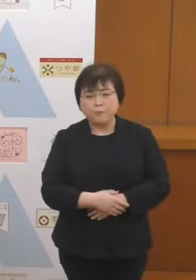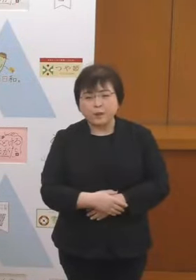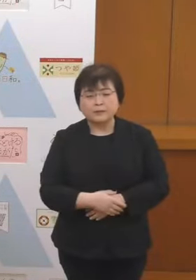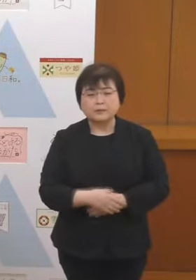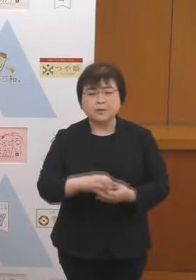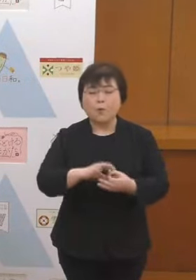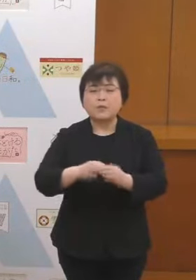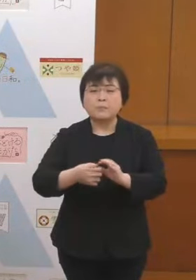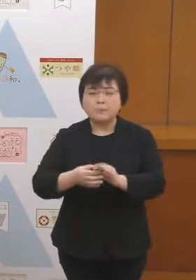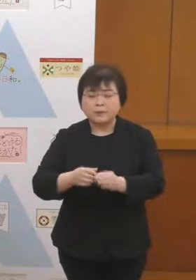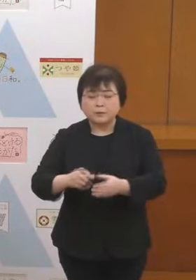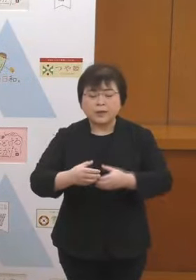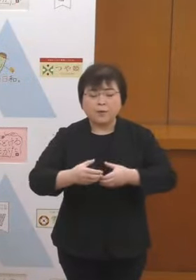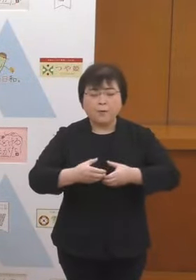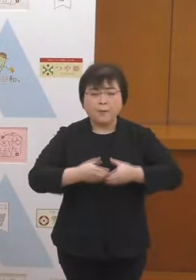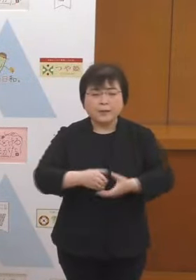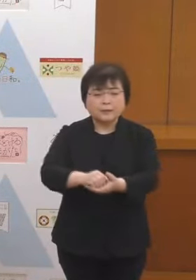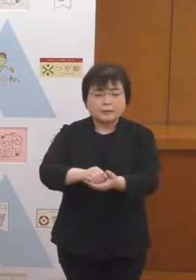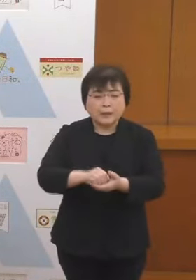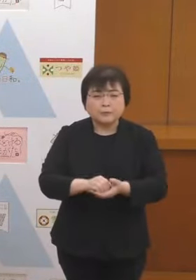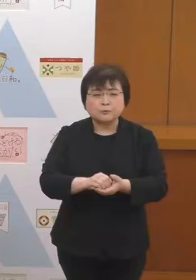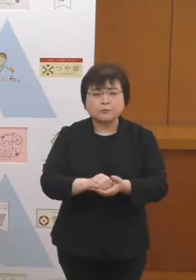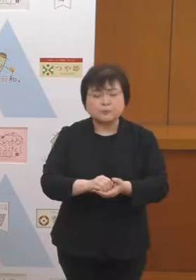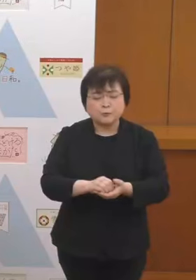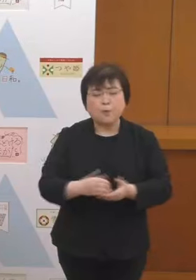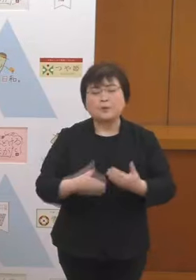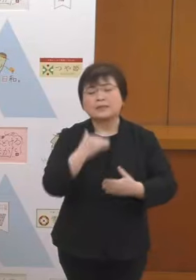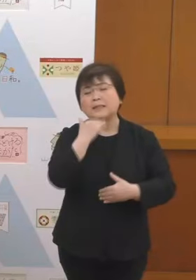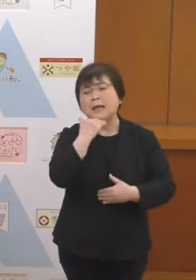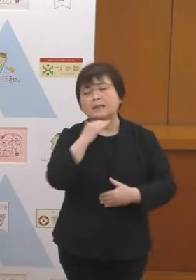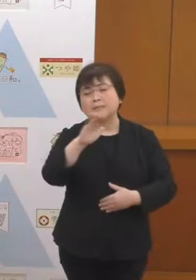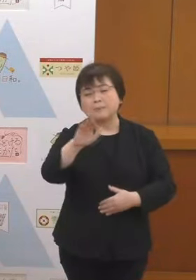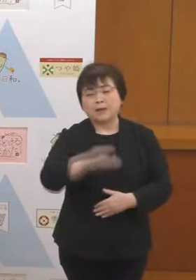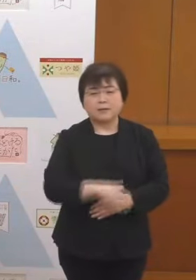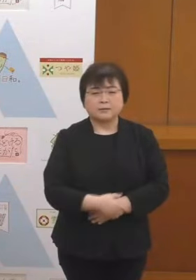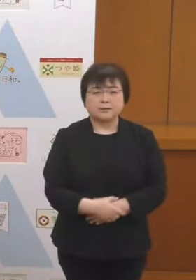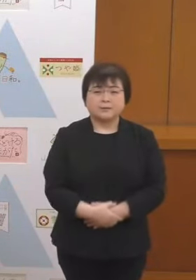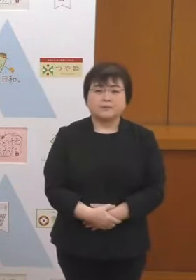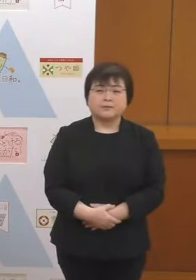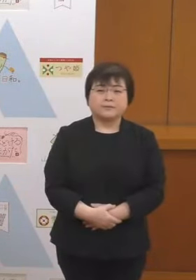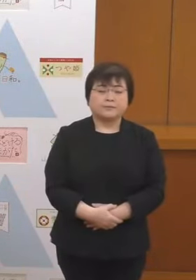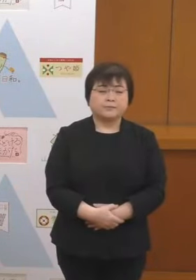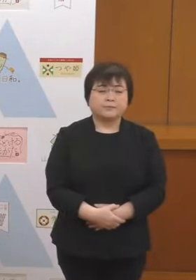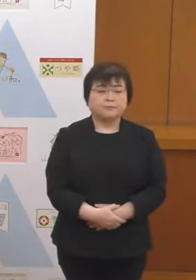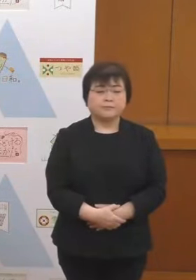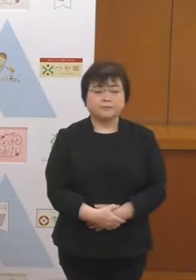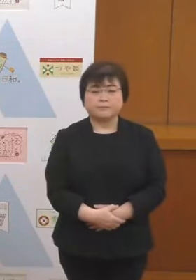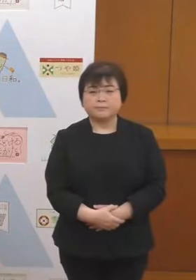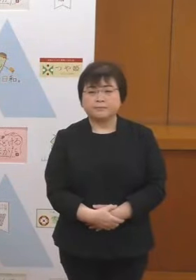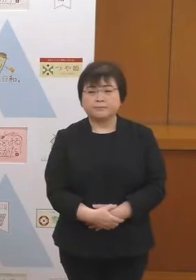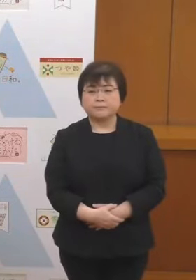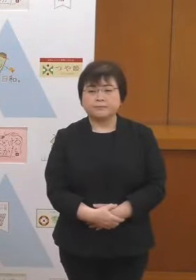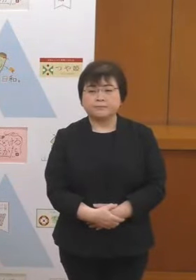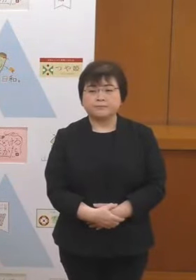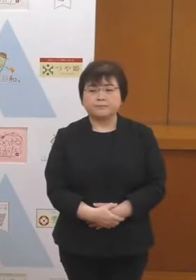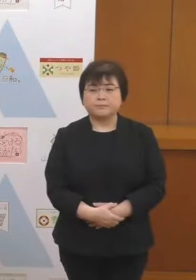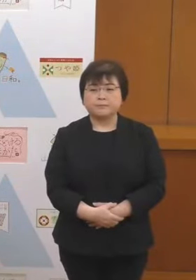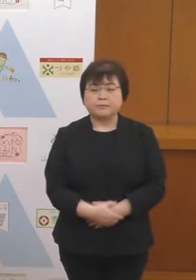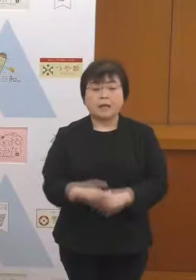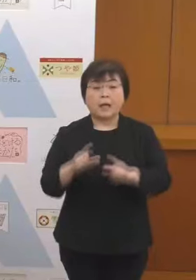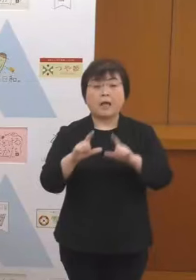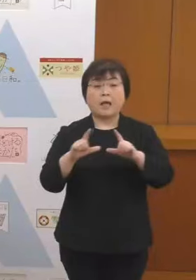オリンピックでのメダル獲得をに期待しておりますえここで私から